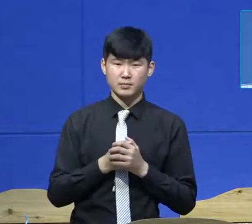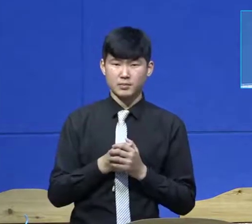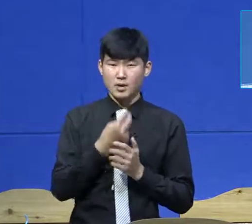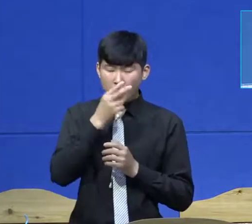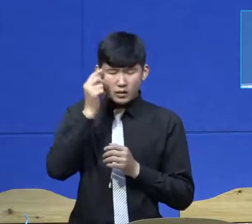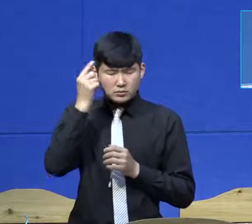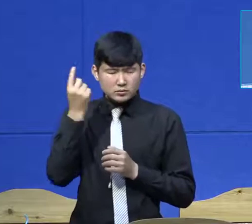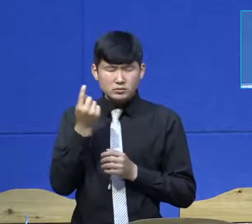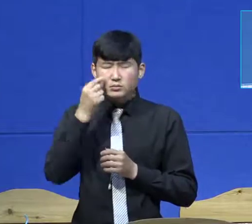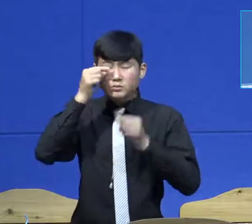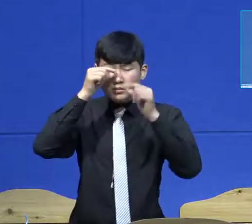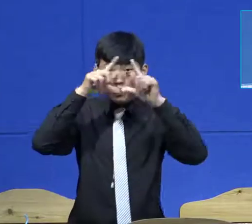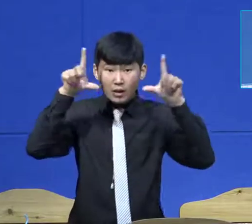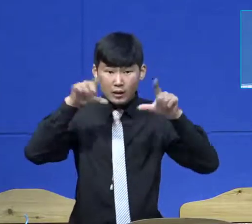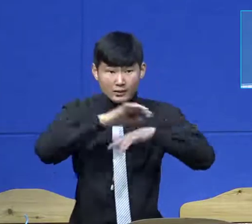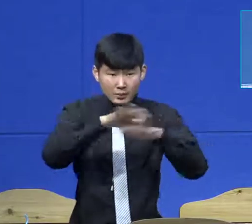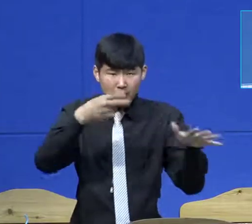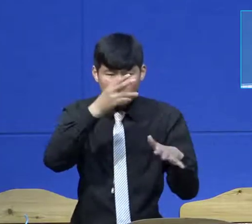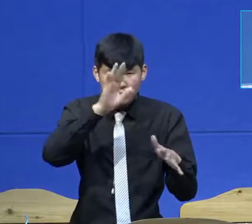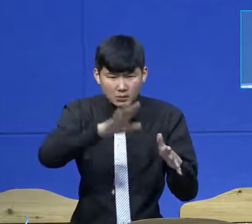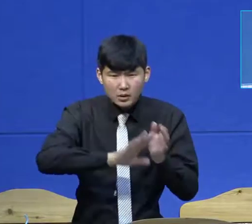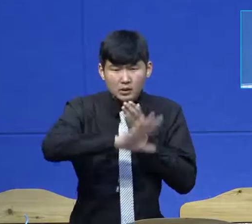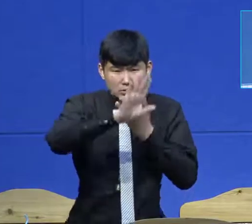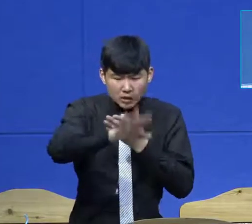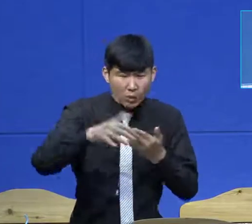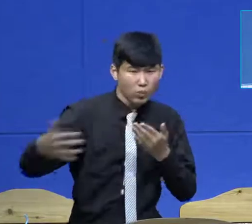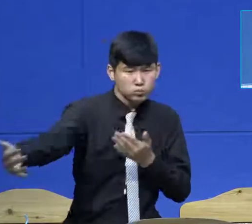хараагаад эсвэл талбайг харах тун талбай цайрч хураалтад бэлэн болжээ.